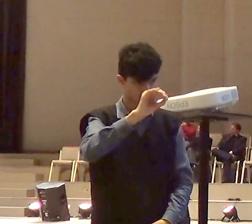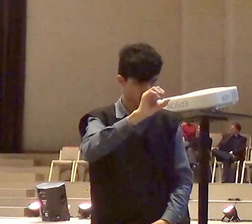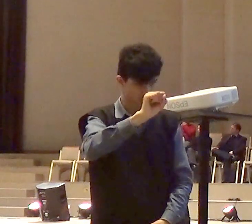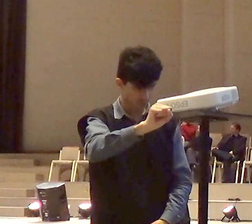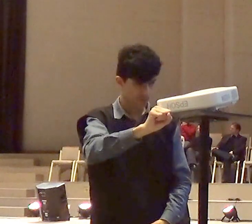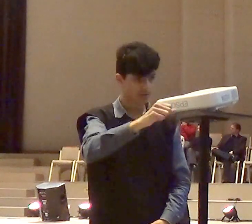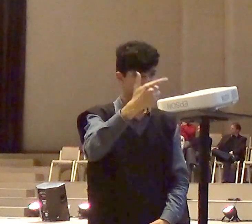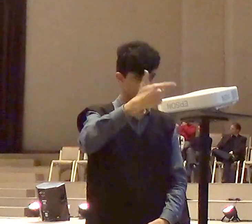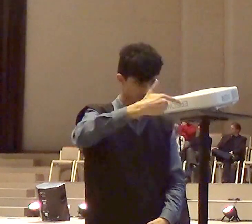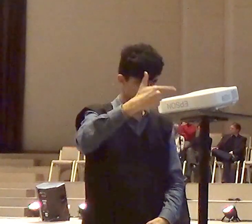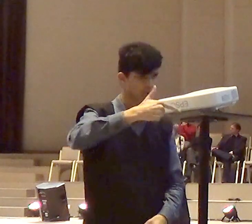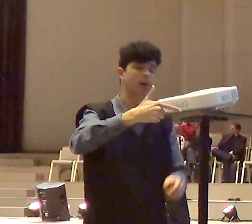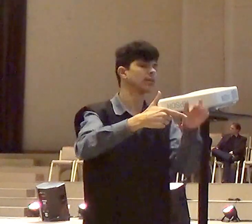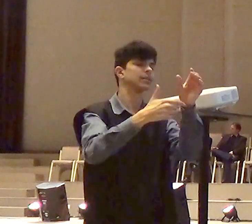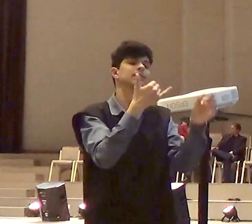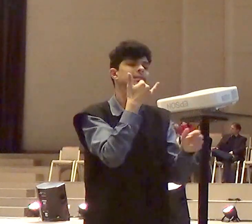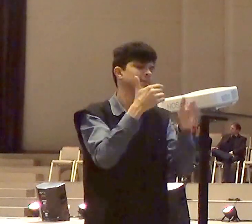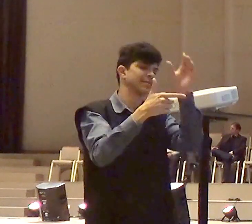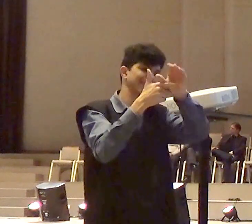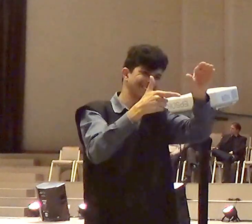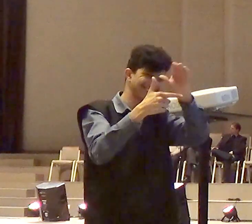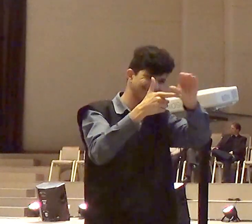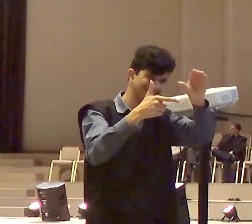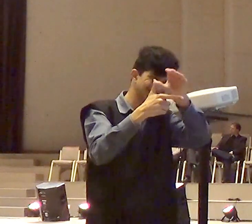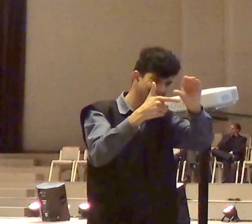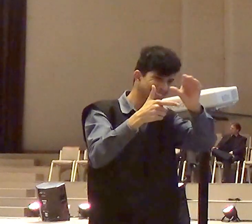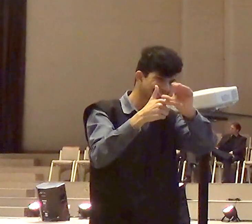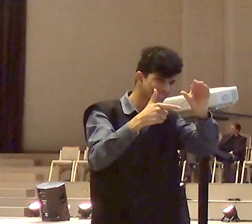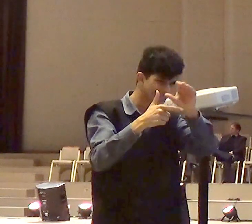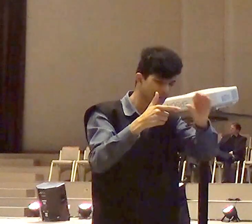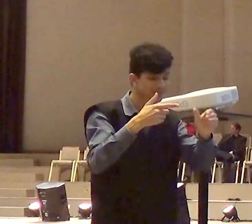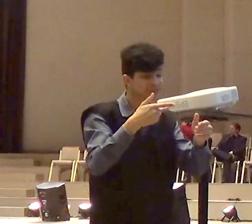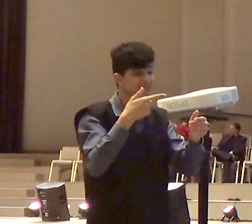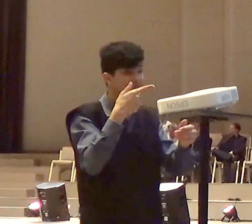essas coisas vão se tornar filosofias